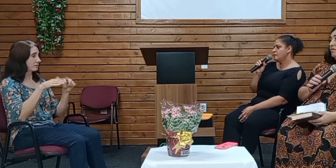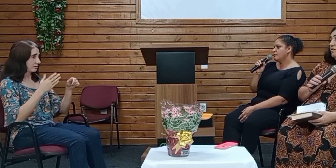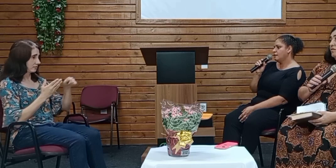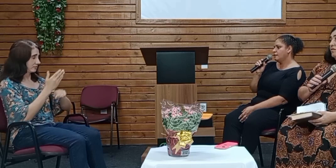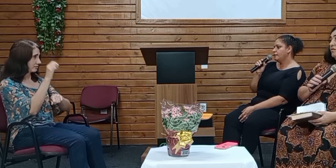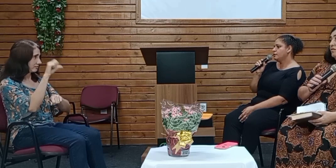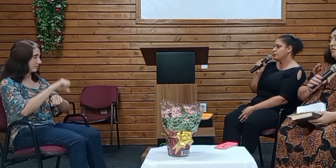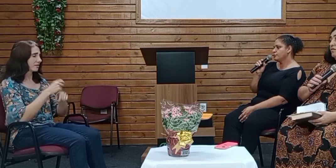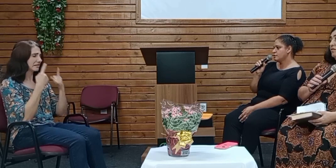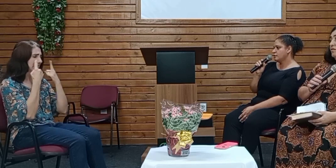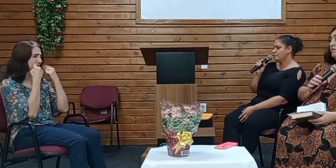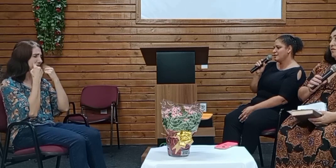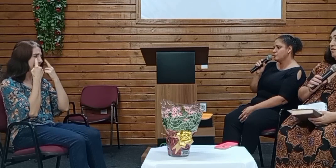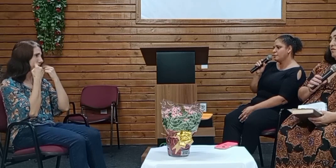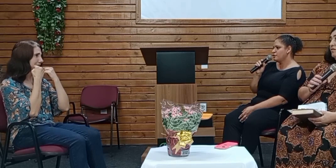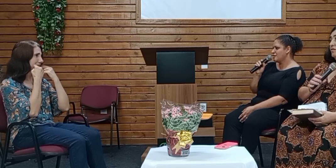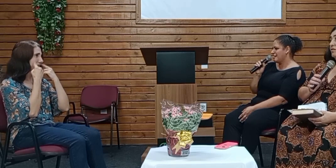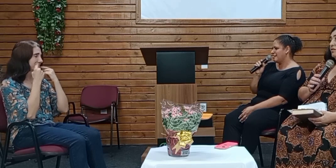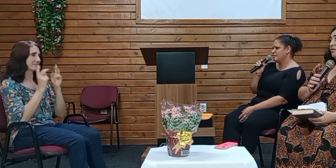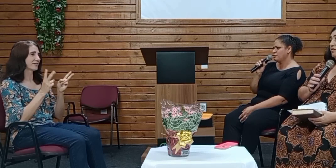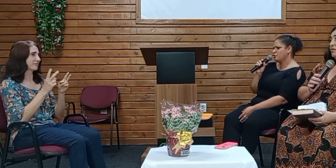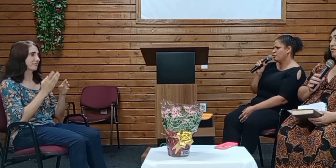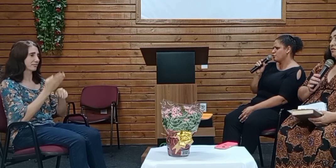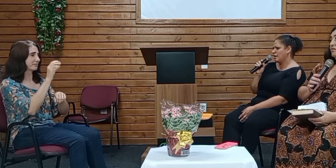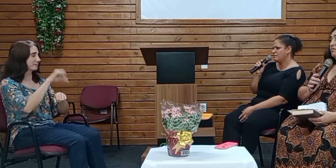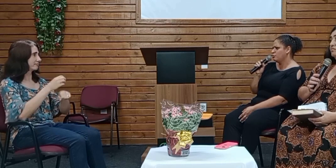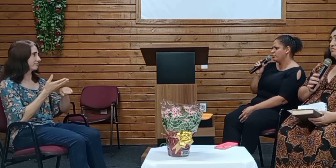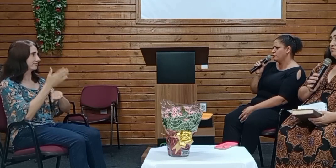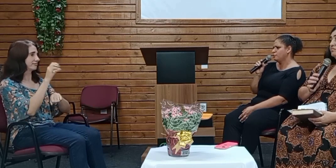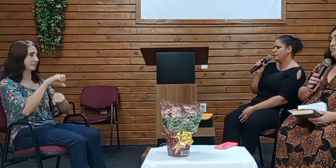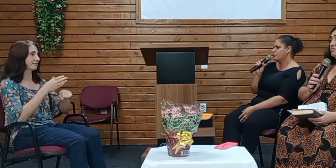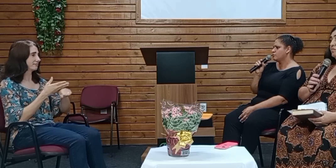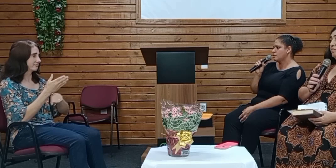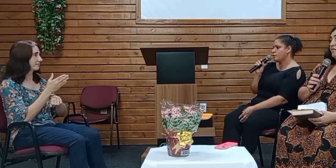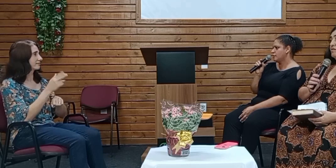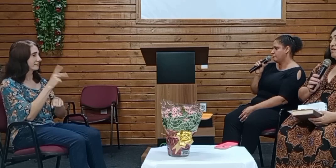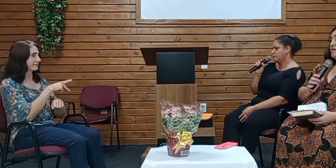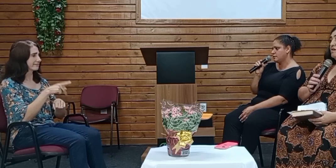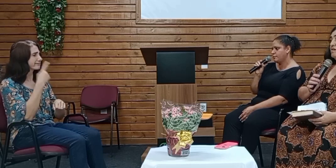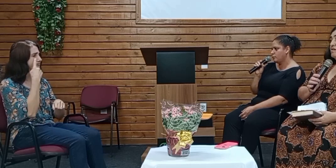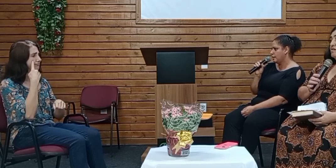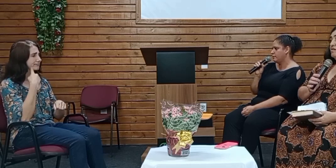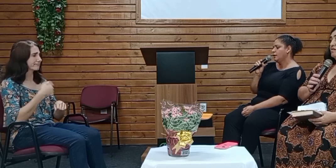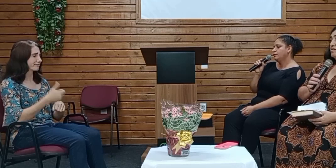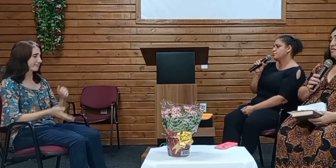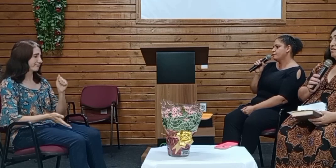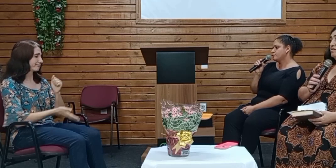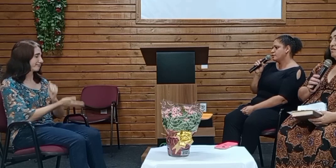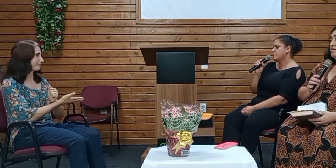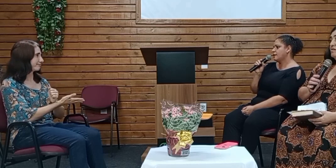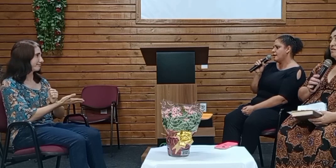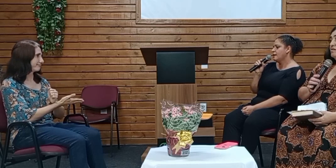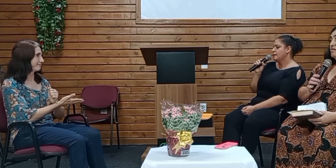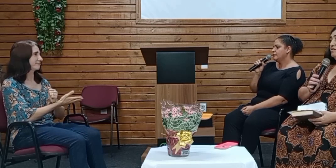estudei inclusa, mas nunca aprendia nada, eu chorava muito, porque eu sempre rodava. E os